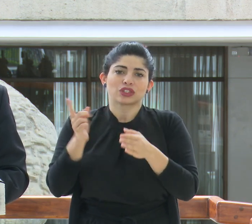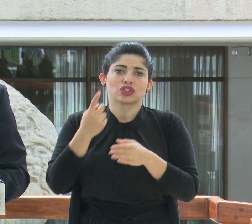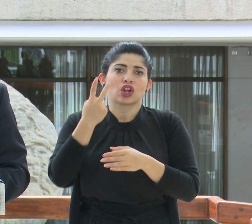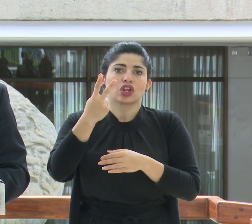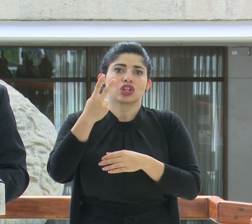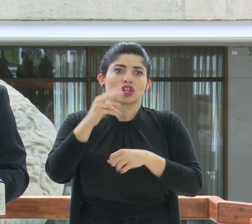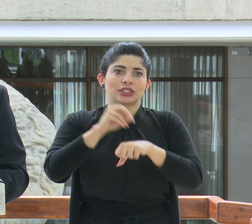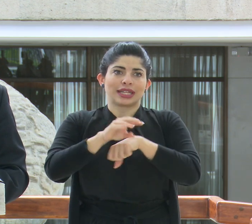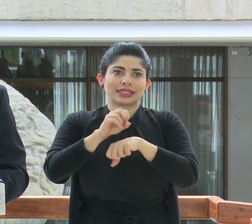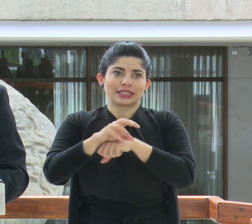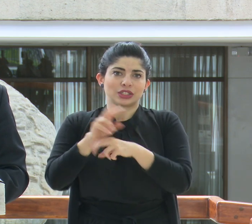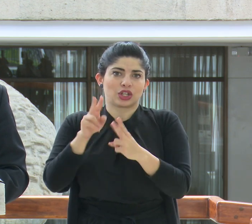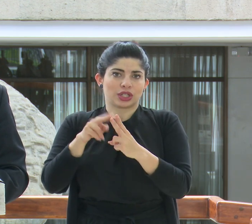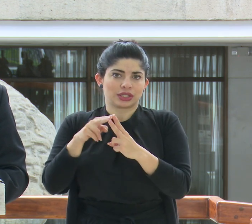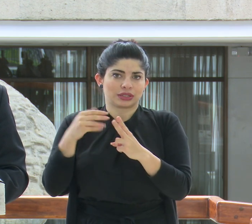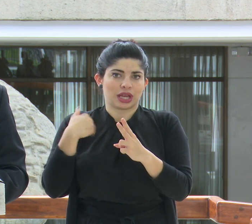asesores.